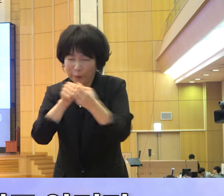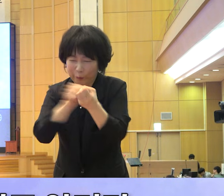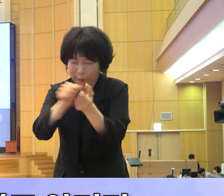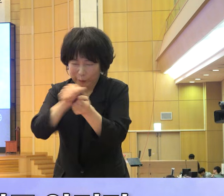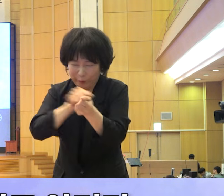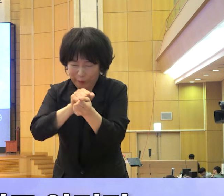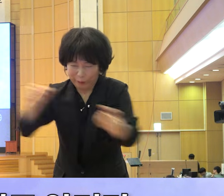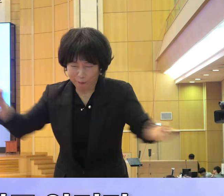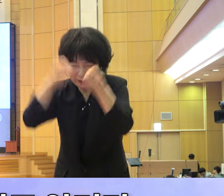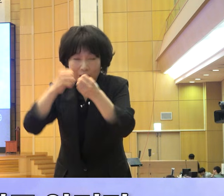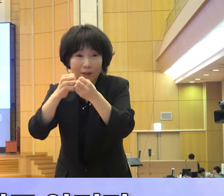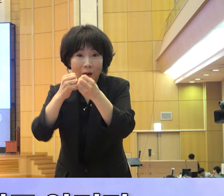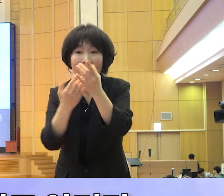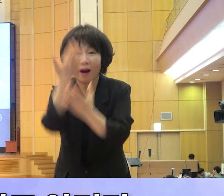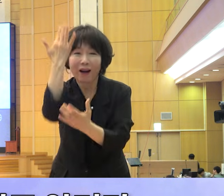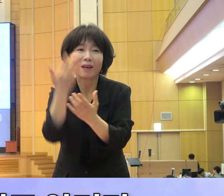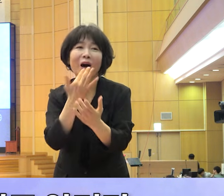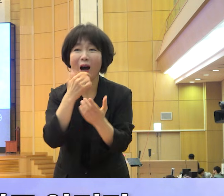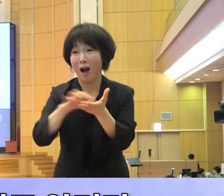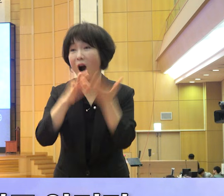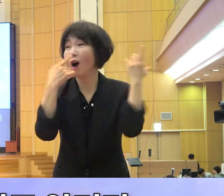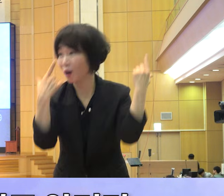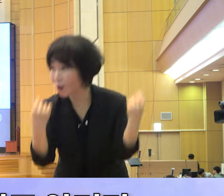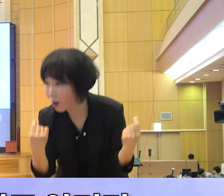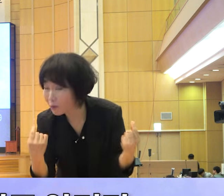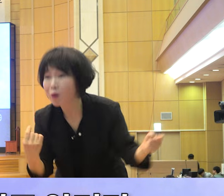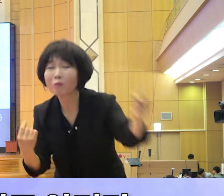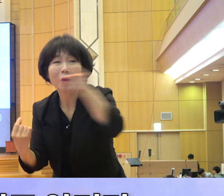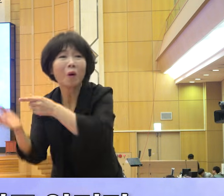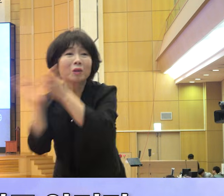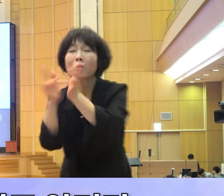사용했잖아요. 그렇듯이 믿더라도